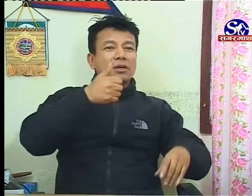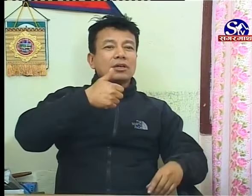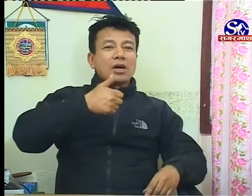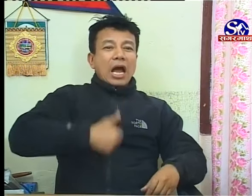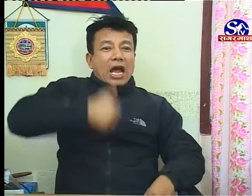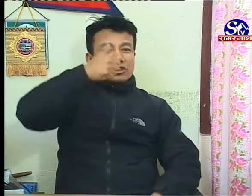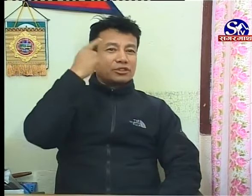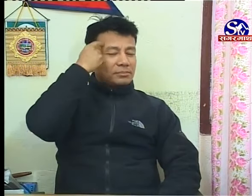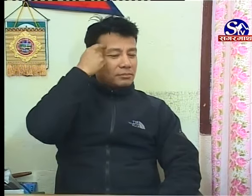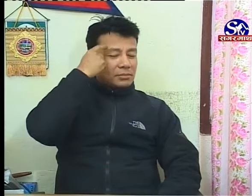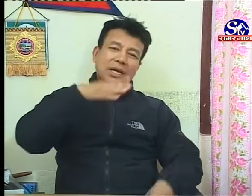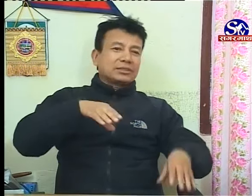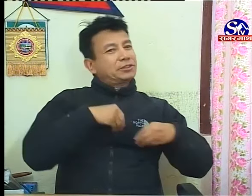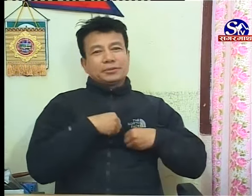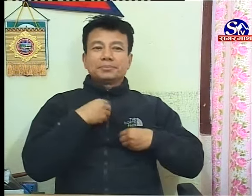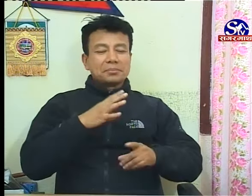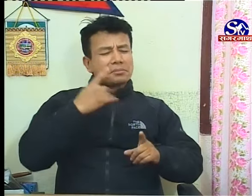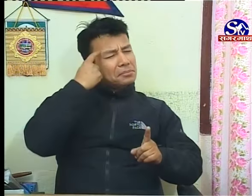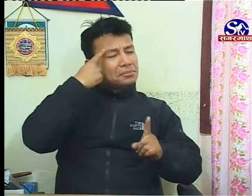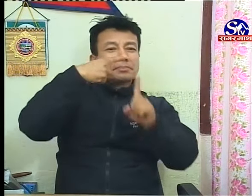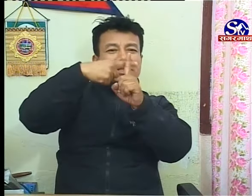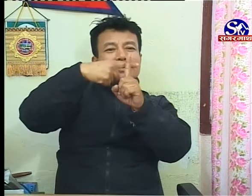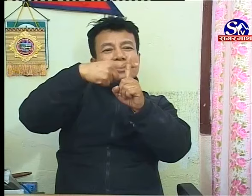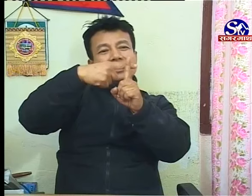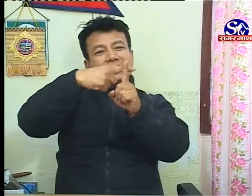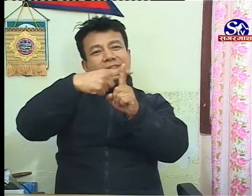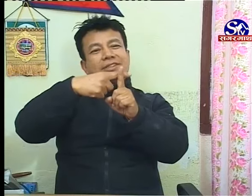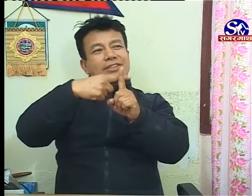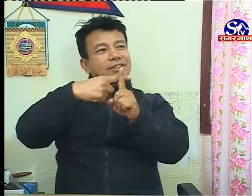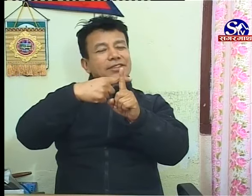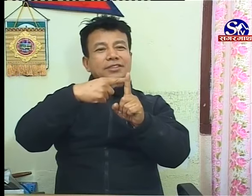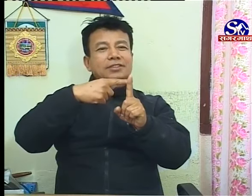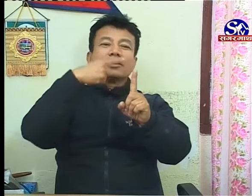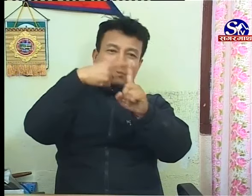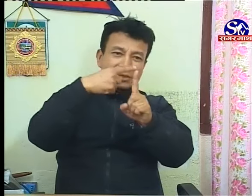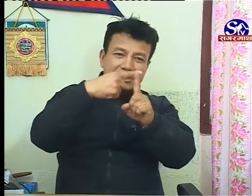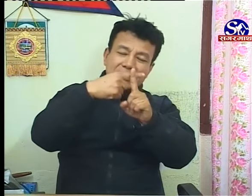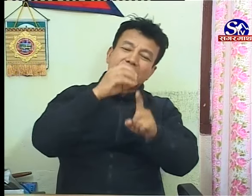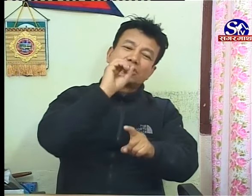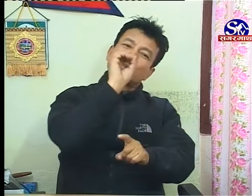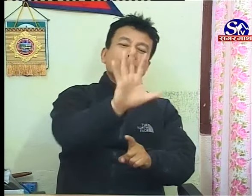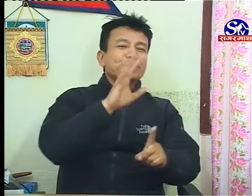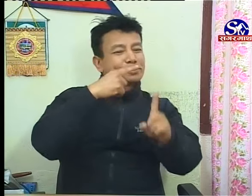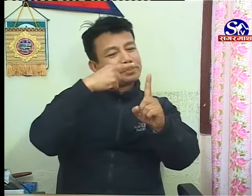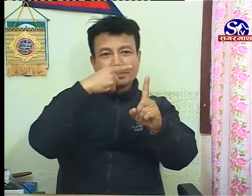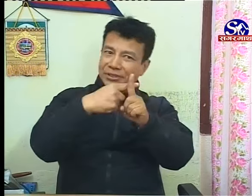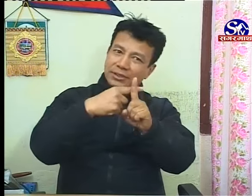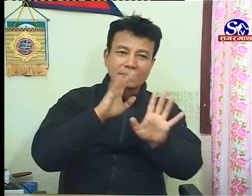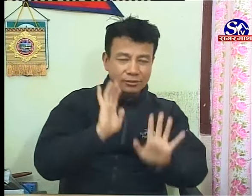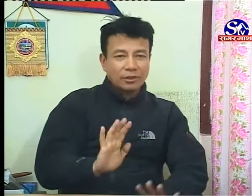कानुनी अधिवक्ताहरूसँग बसेर चाहिँ हामीले कुरा गरेर छलफल गर्दाखेरि चाहिँ सकारात्मक कुराहरू आएको छ। बहिराहरूलाई पनि लाइसेन्सको व्यवस्था गर्नुपर्ने भनेर